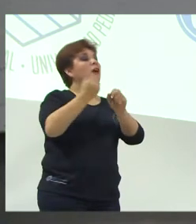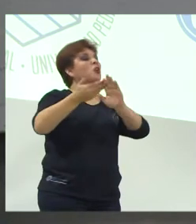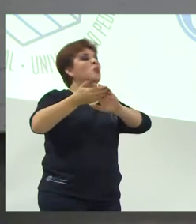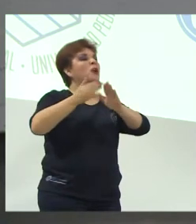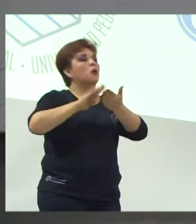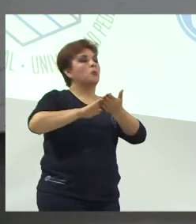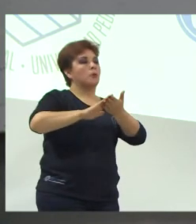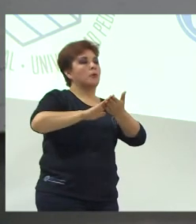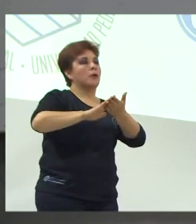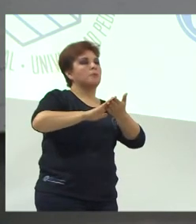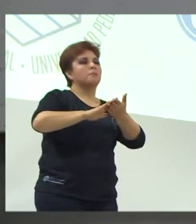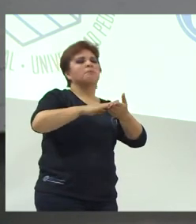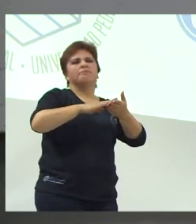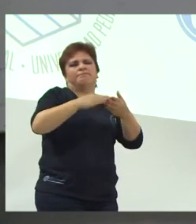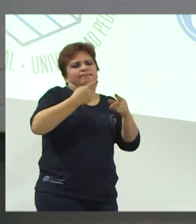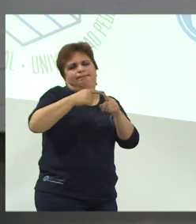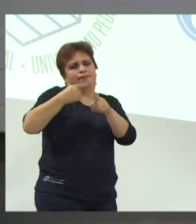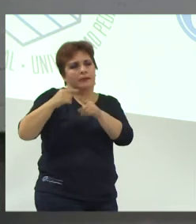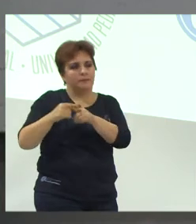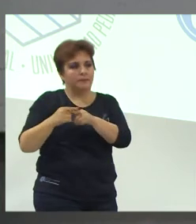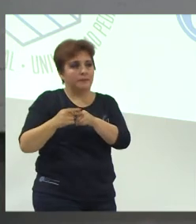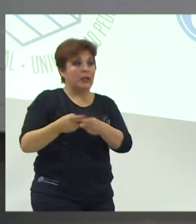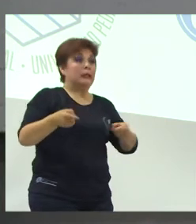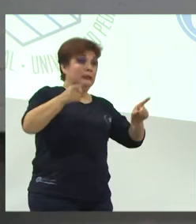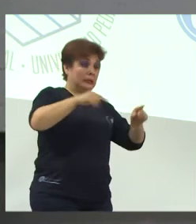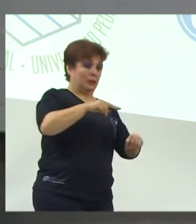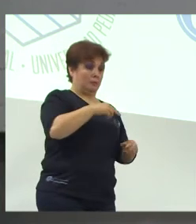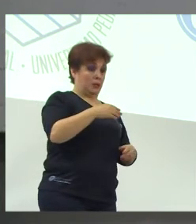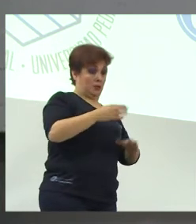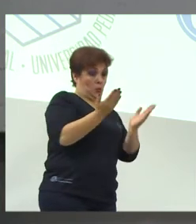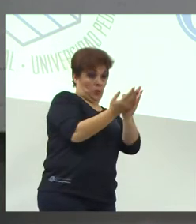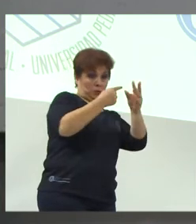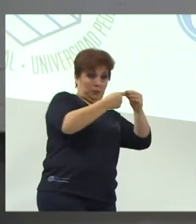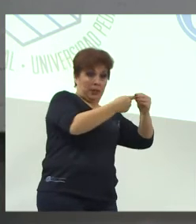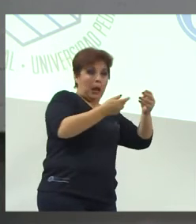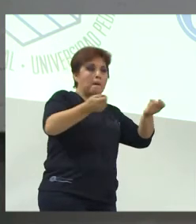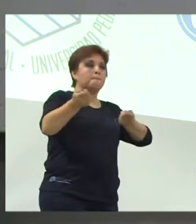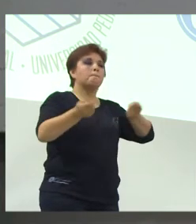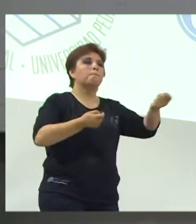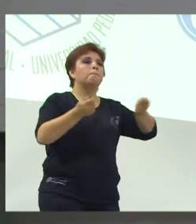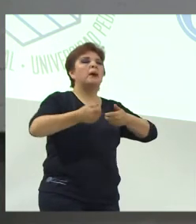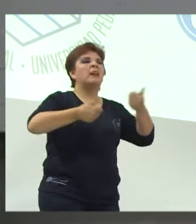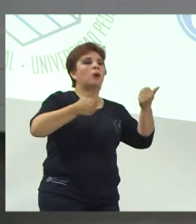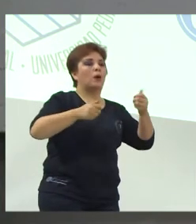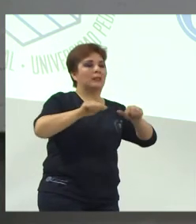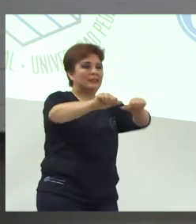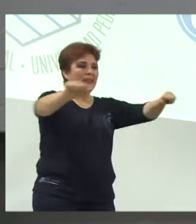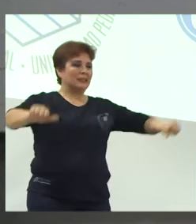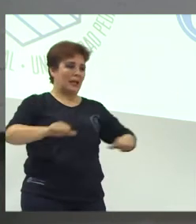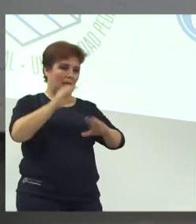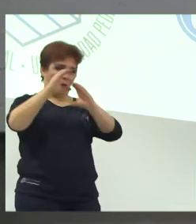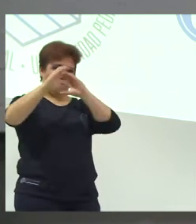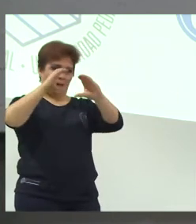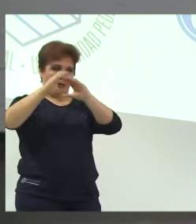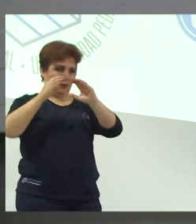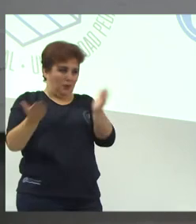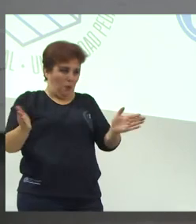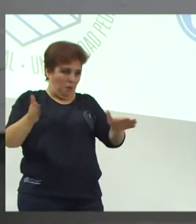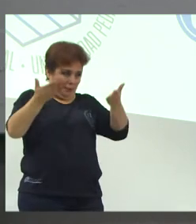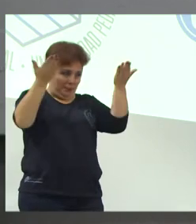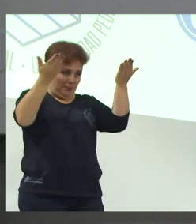tiene en su haber la sala de comunicación aumentativa y alternativa que atiende personas con